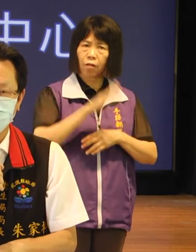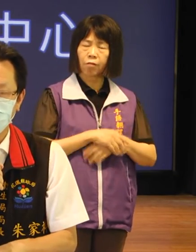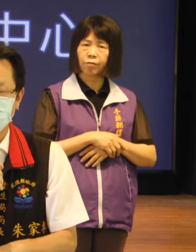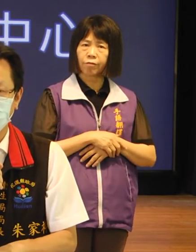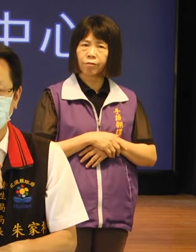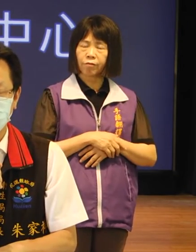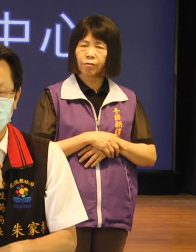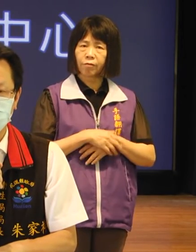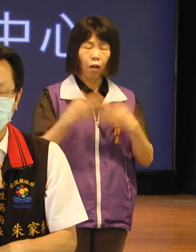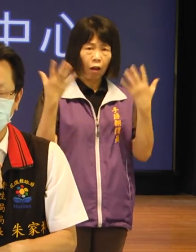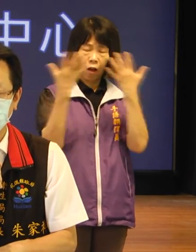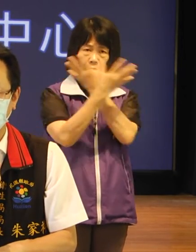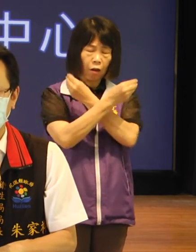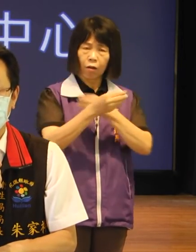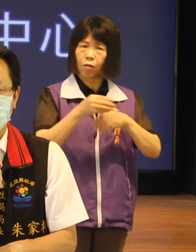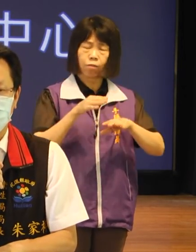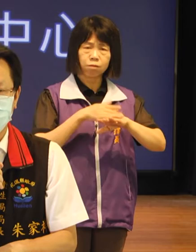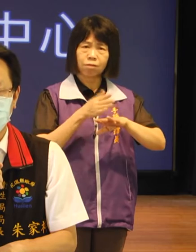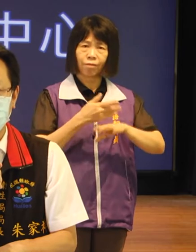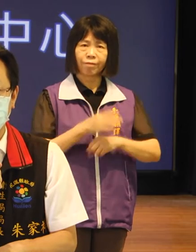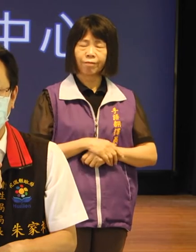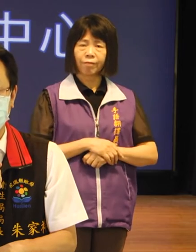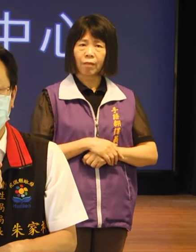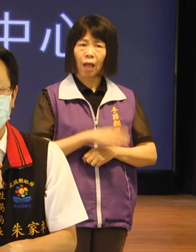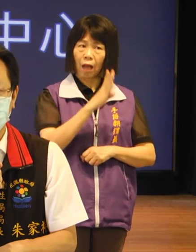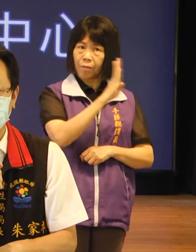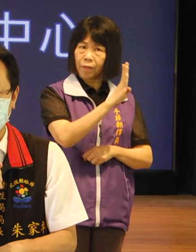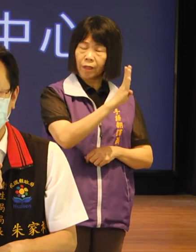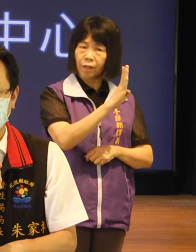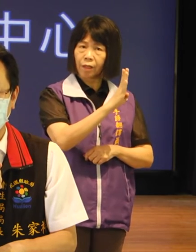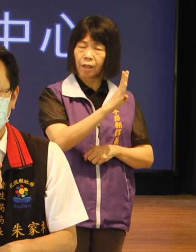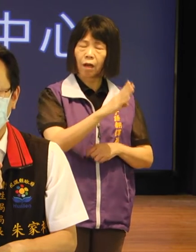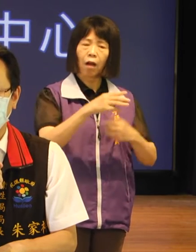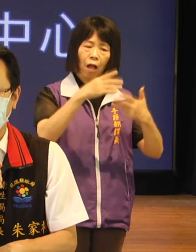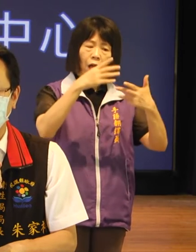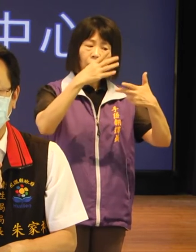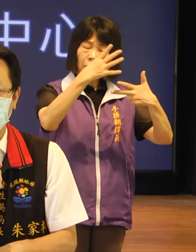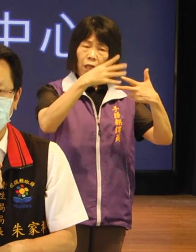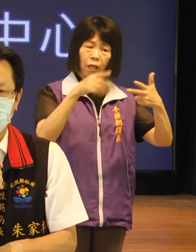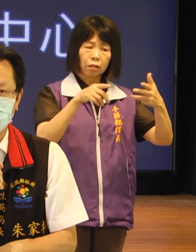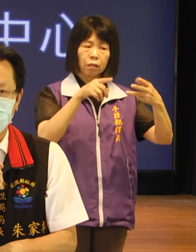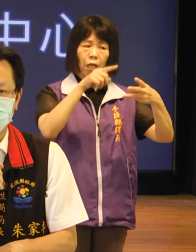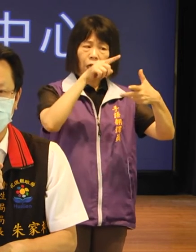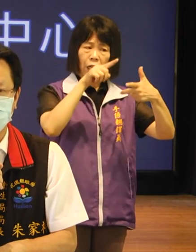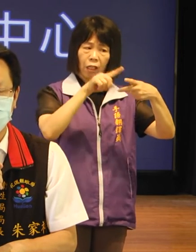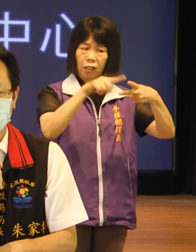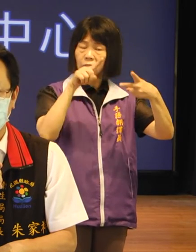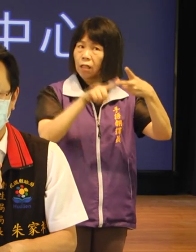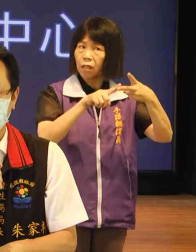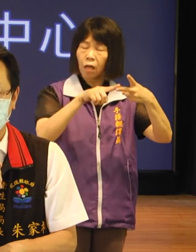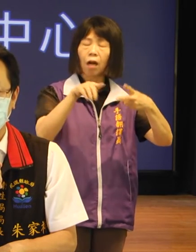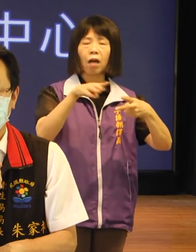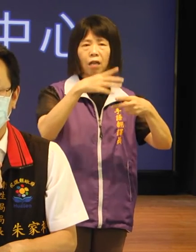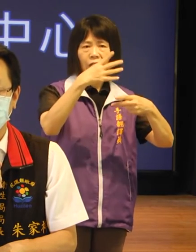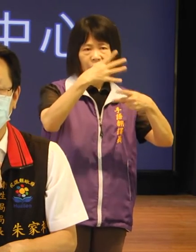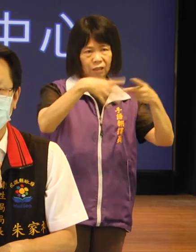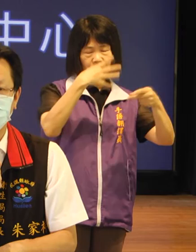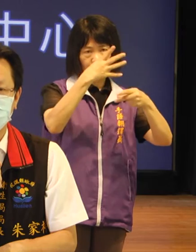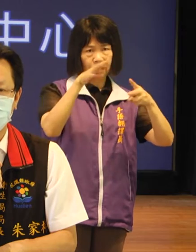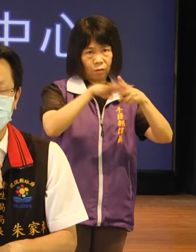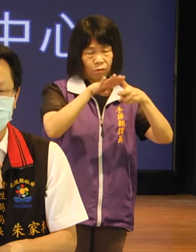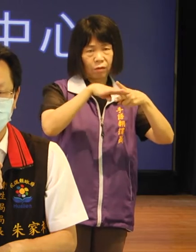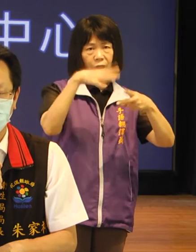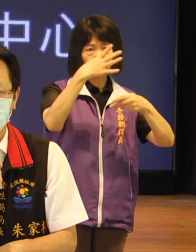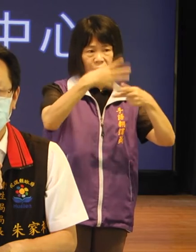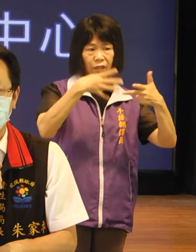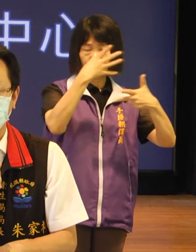以不会有混淆的问题哈。那 BNT 的话刚好间隔4周，那莫德纳的话刚好间隔7到8周，所以这